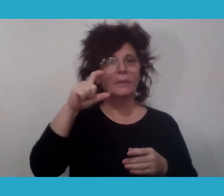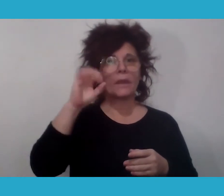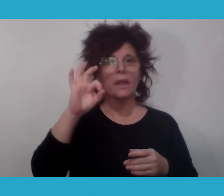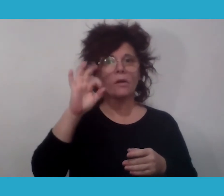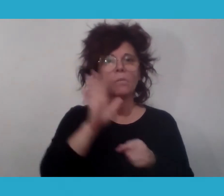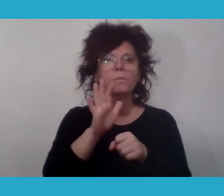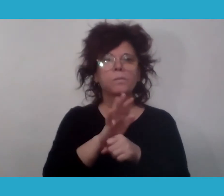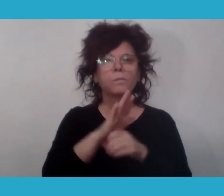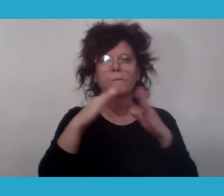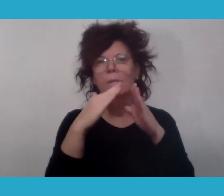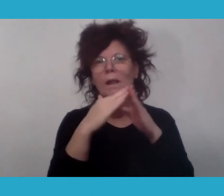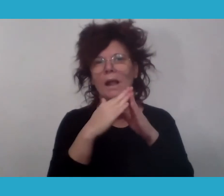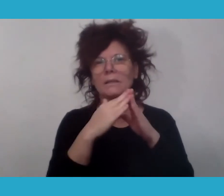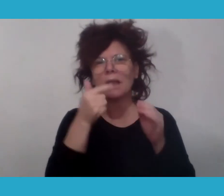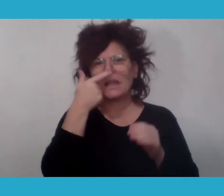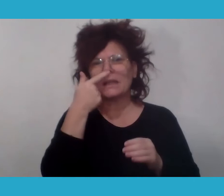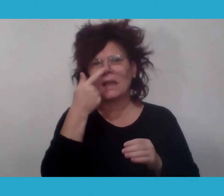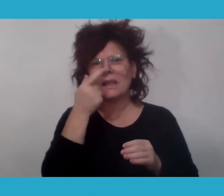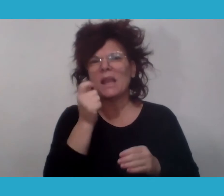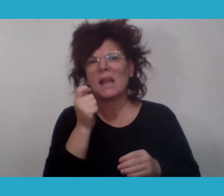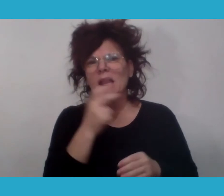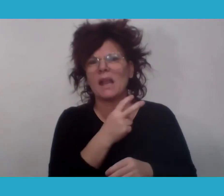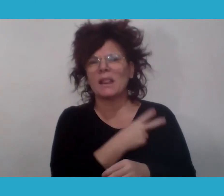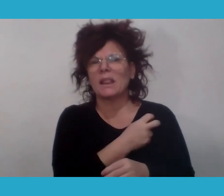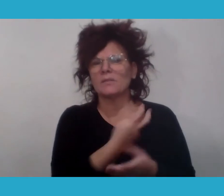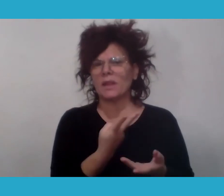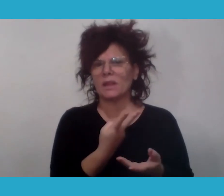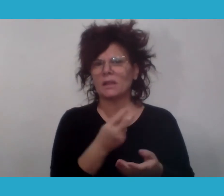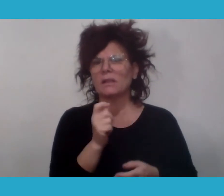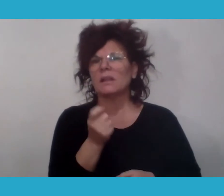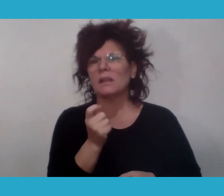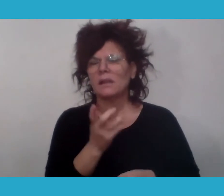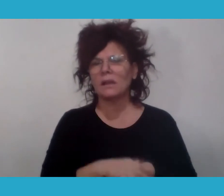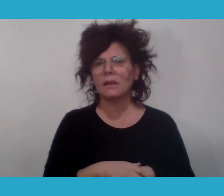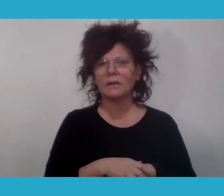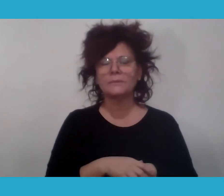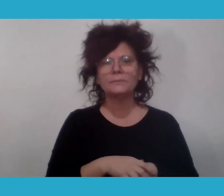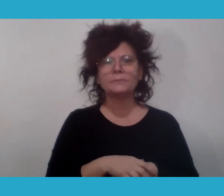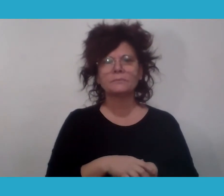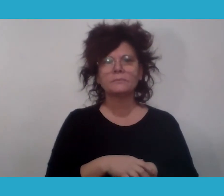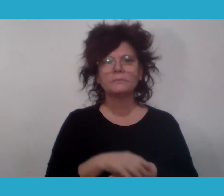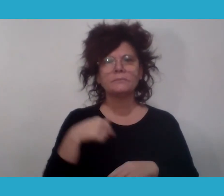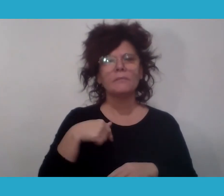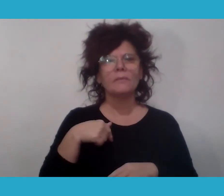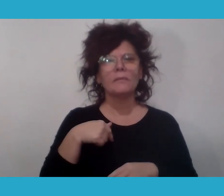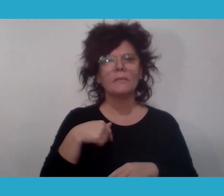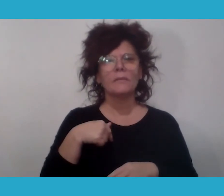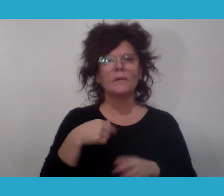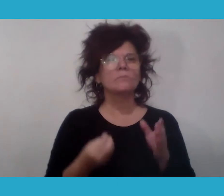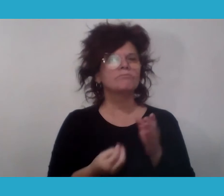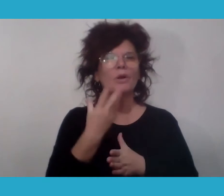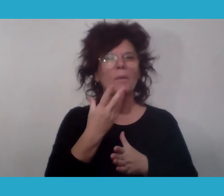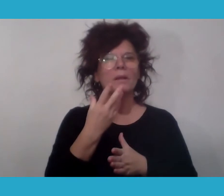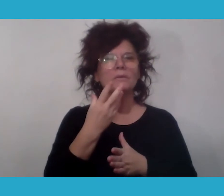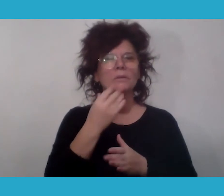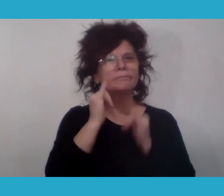que no sean los nuestros? Esta audiencia dice no es pública y resulta antidemocrática. Afirma que decidió abordar esta exposición inicialmente desde